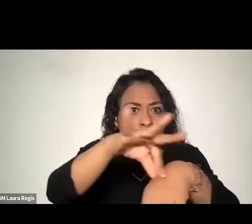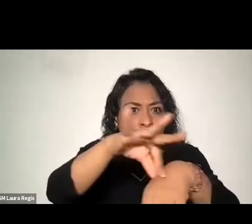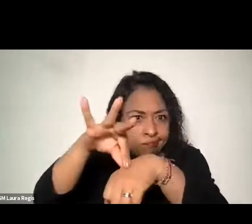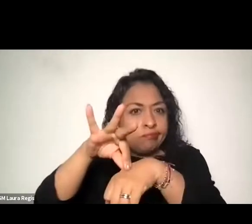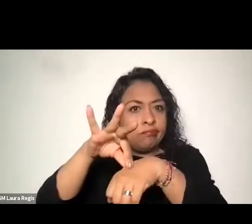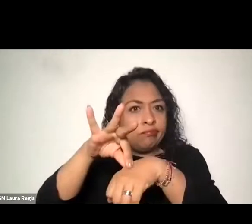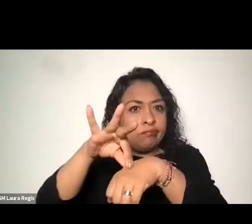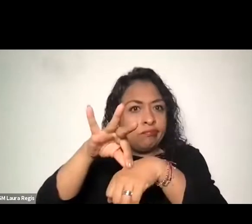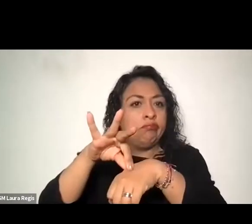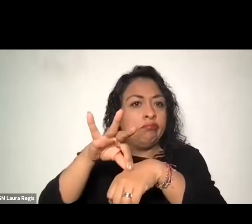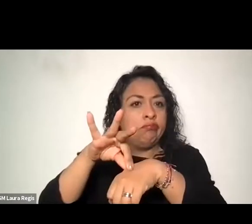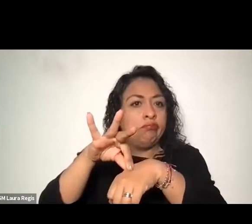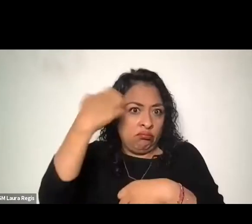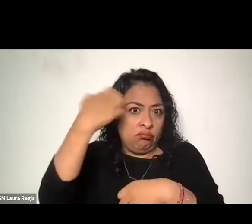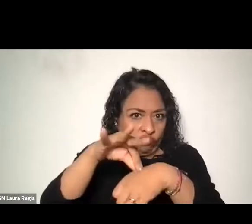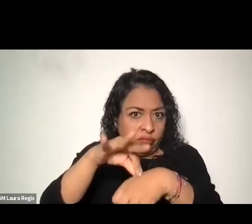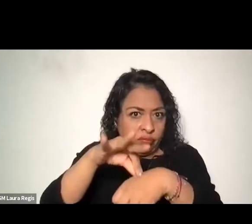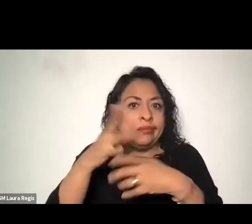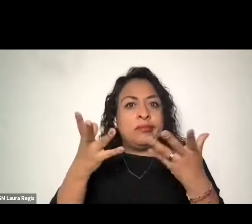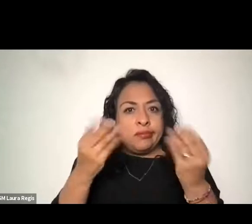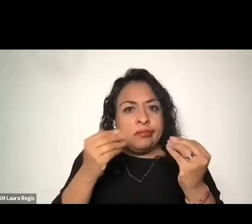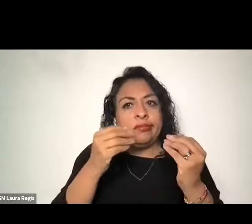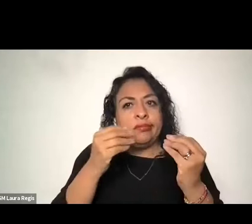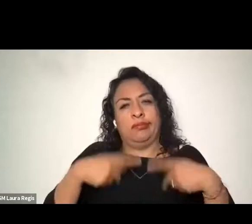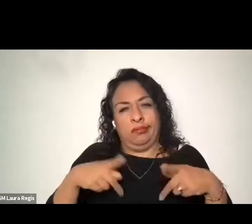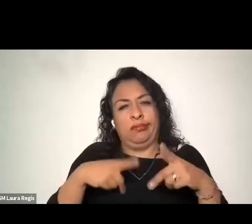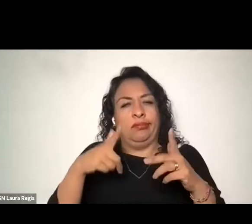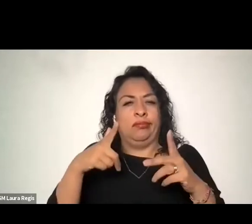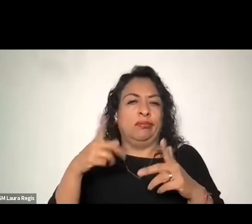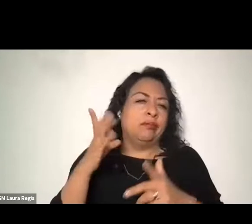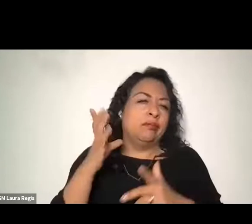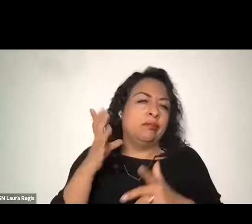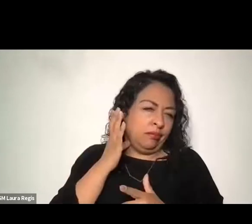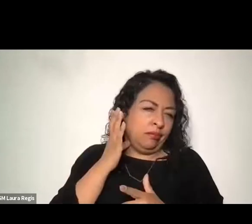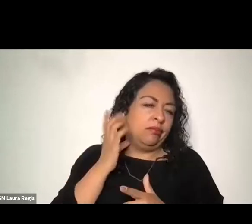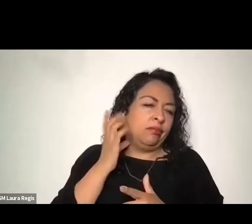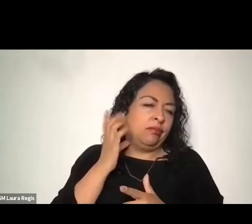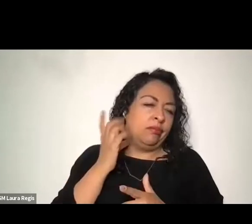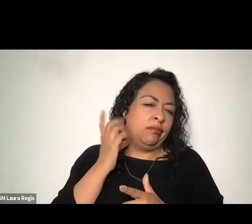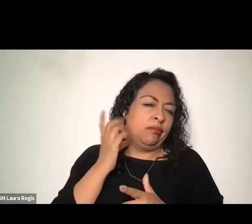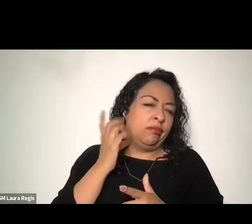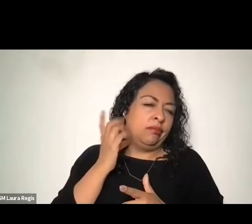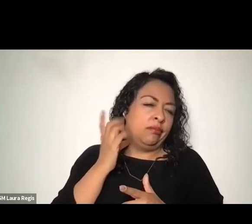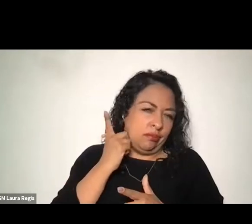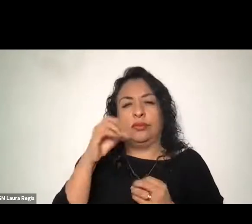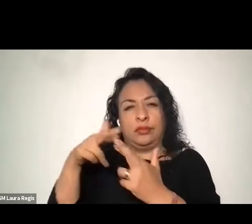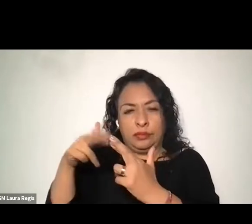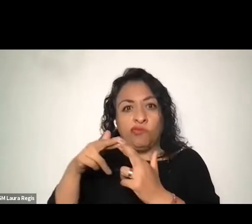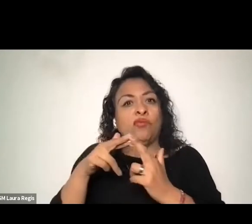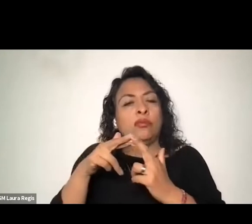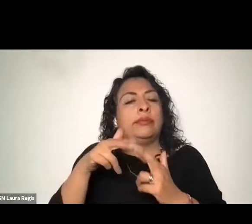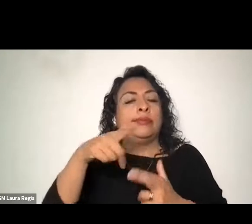que muchísimas legisladoras y legisladores federales y locales trabajan y tienen relación y